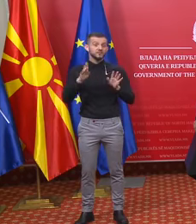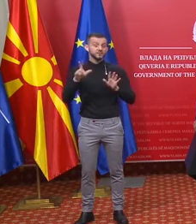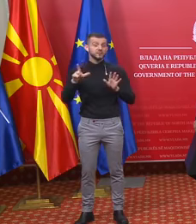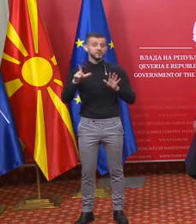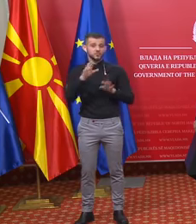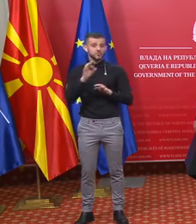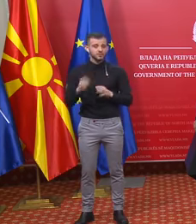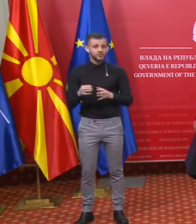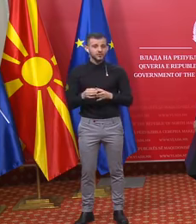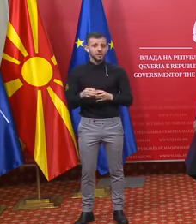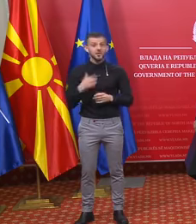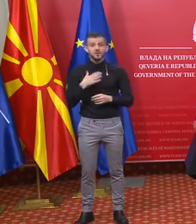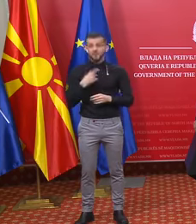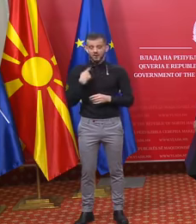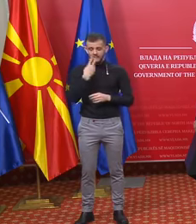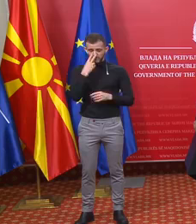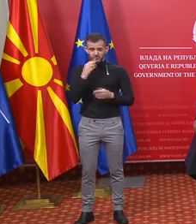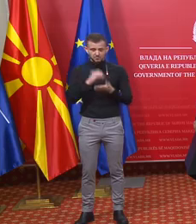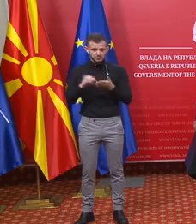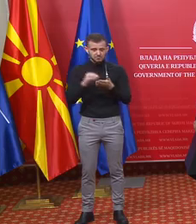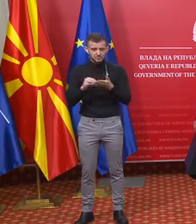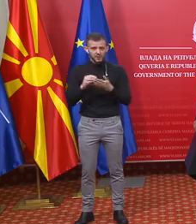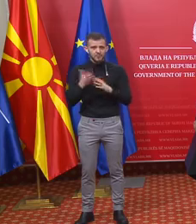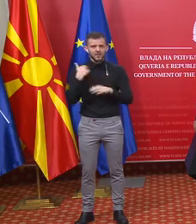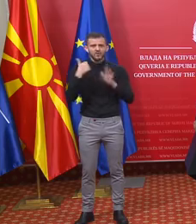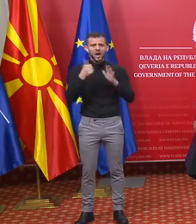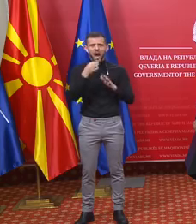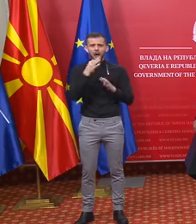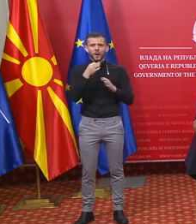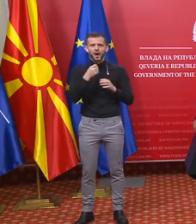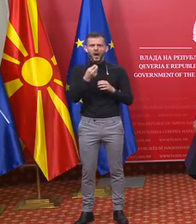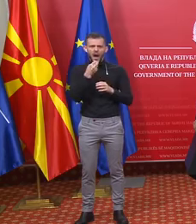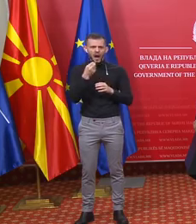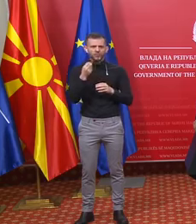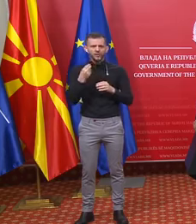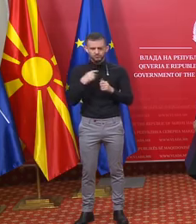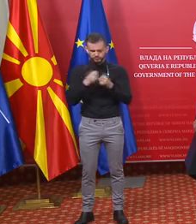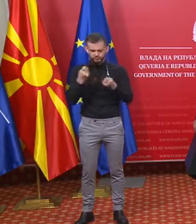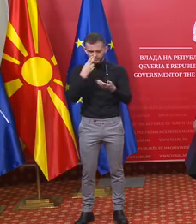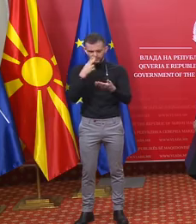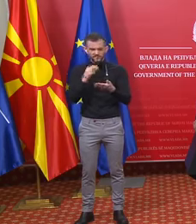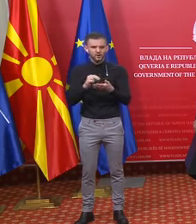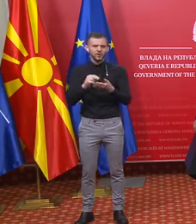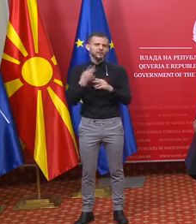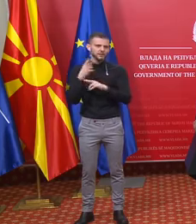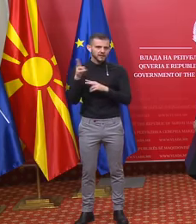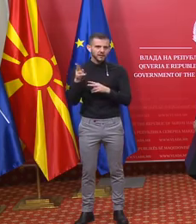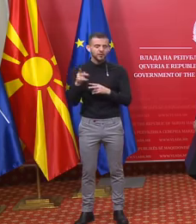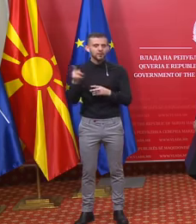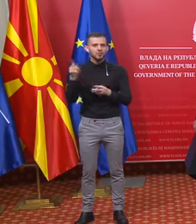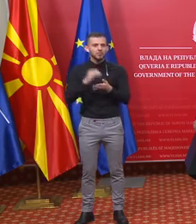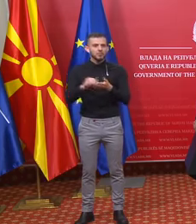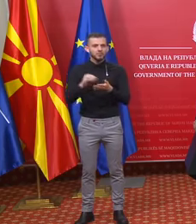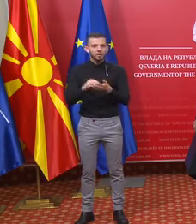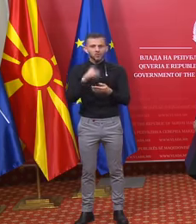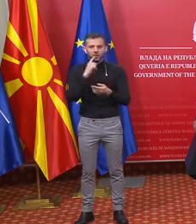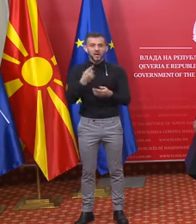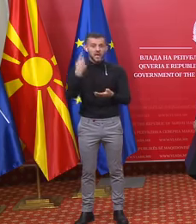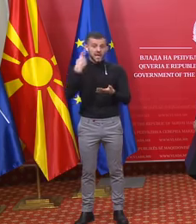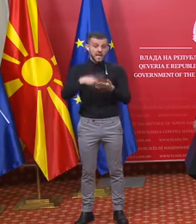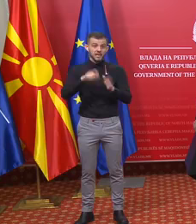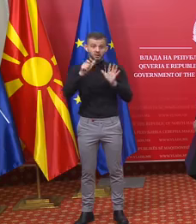едно лекарско истражување кое е објавено на 6 април за делот за Ломбардија, каде што пишува дека